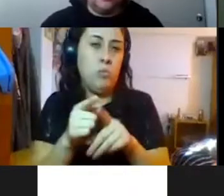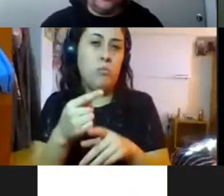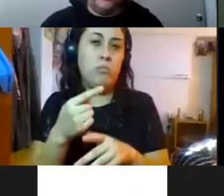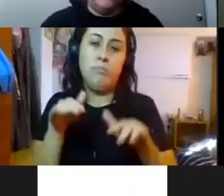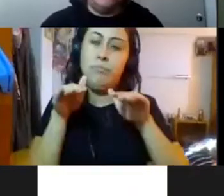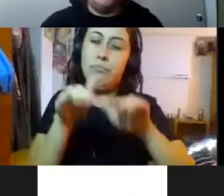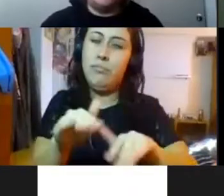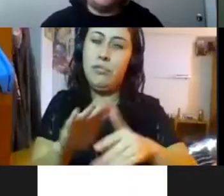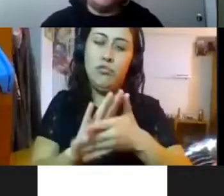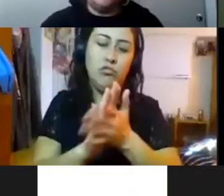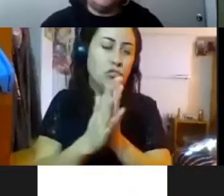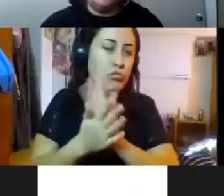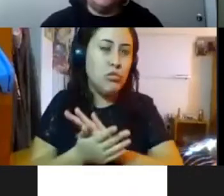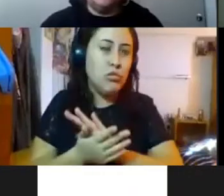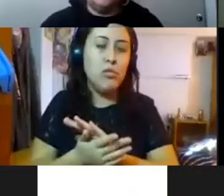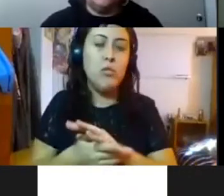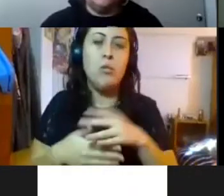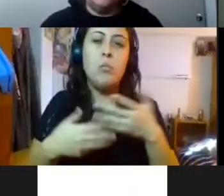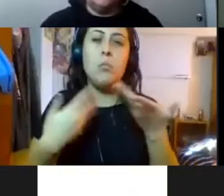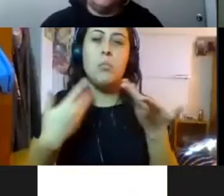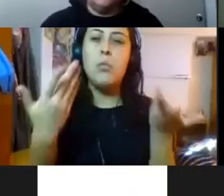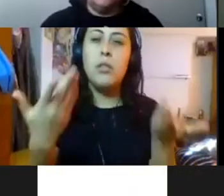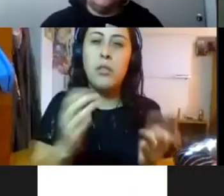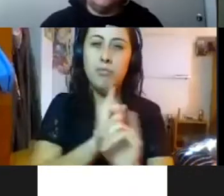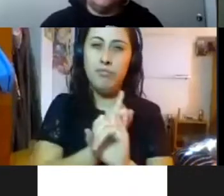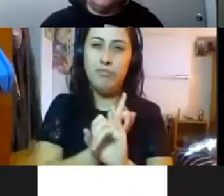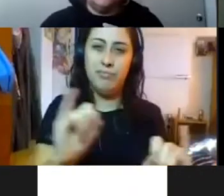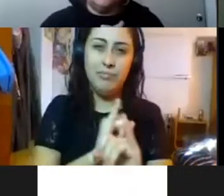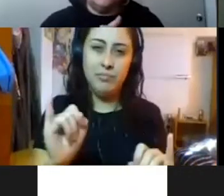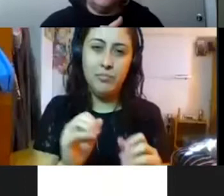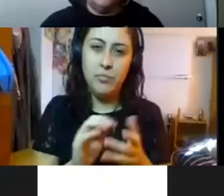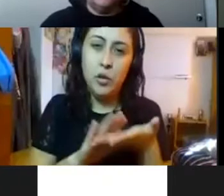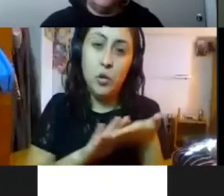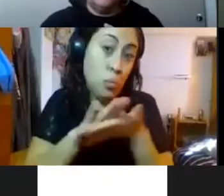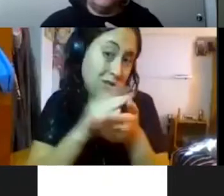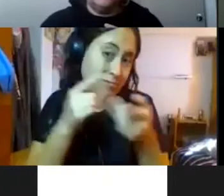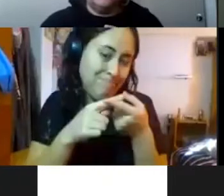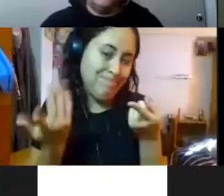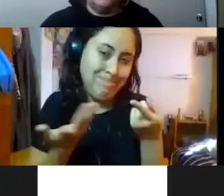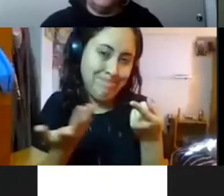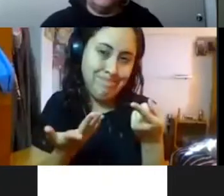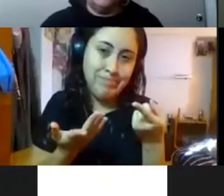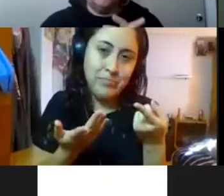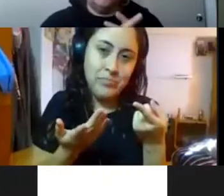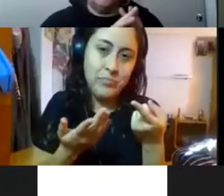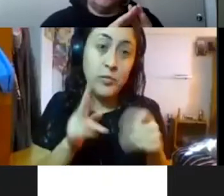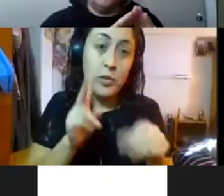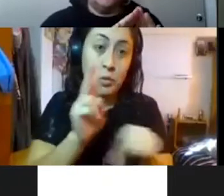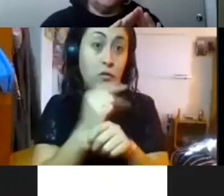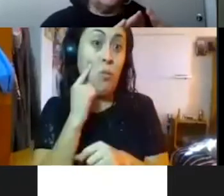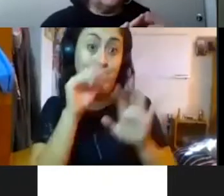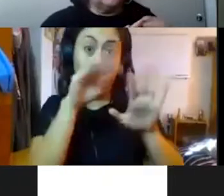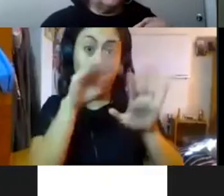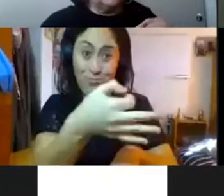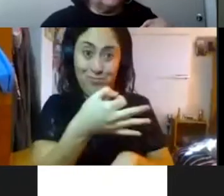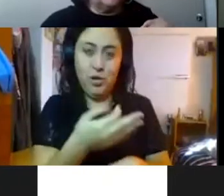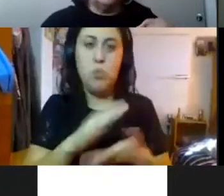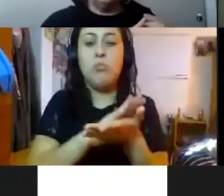poder entregar mensajes que pudieran, primero, por ejemplo, como lo comentó Juan Luis, dar a conocer el